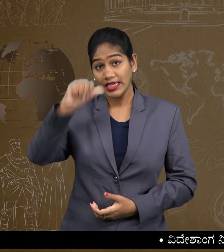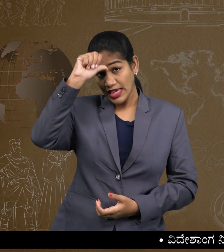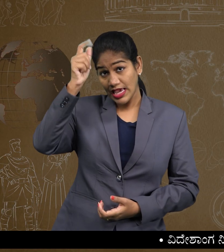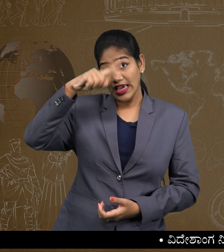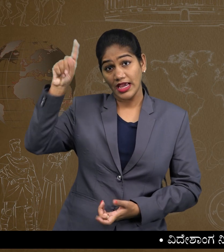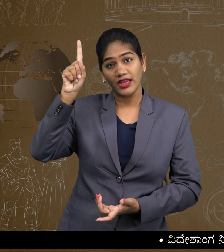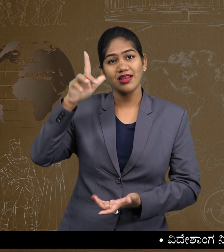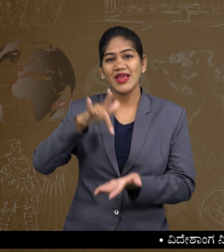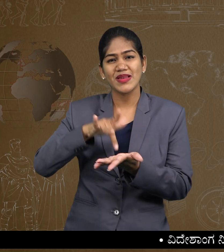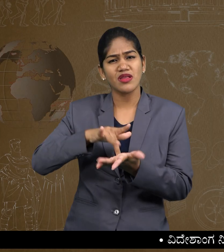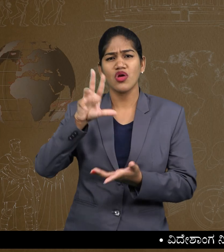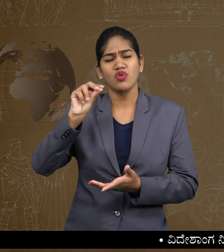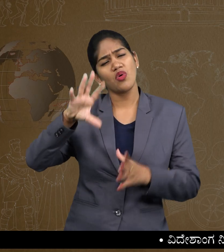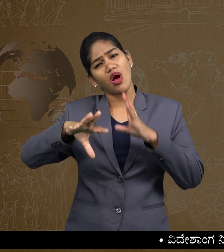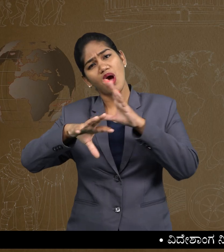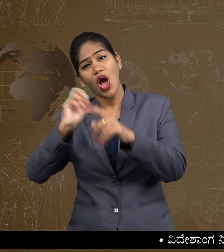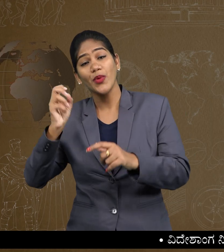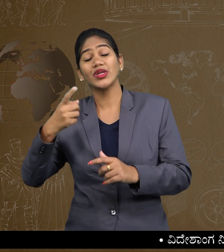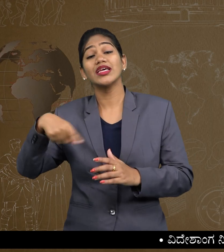ವಿದೇಶಾಂಗ ನೀತಿ ಮತ್ತು ಯುದ್ಧಗಳು,